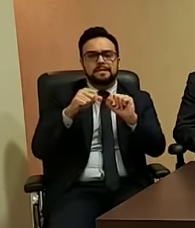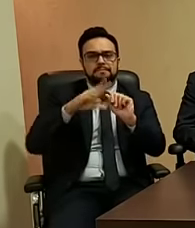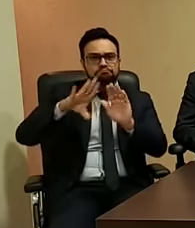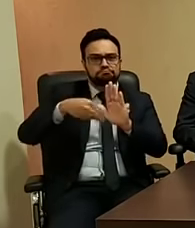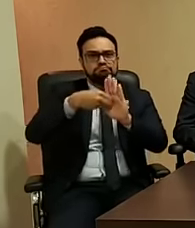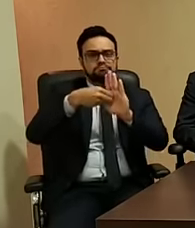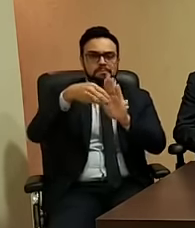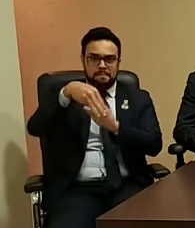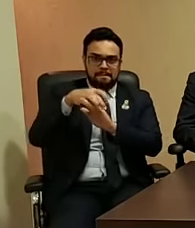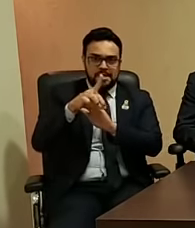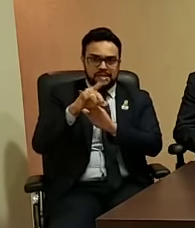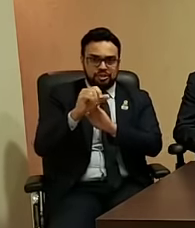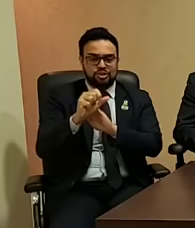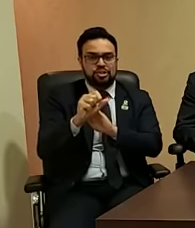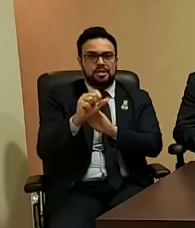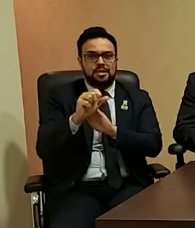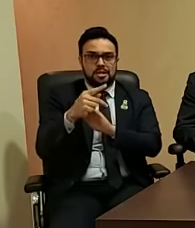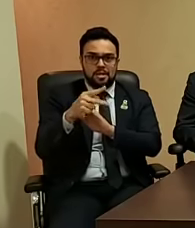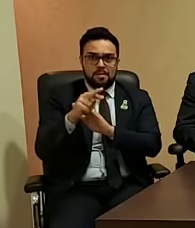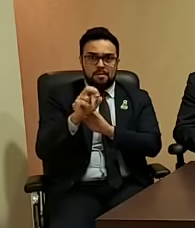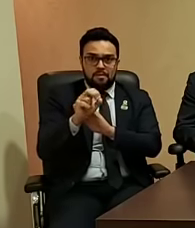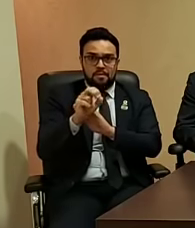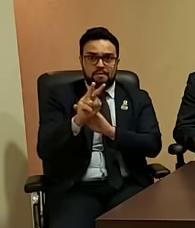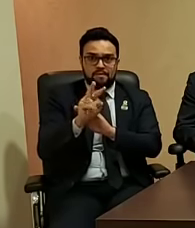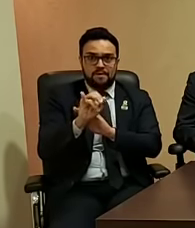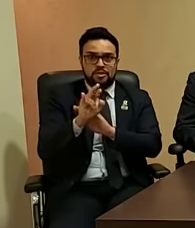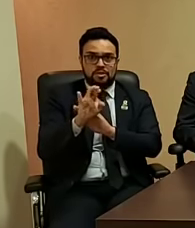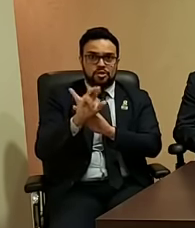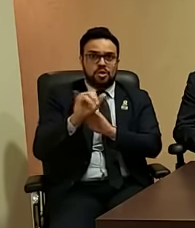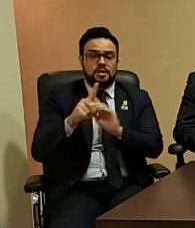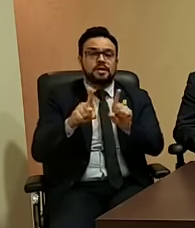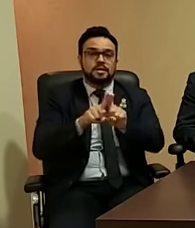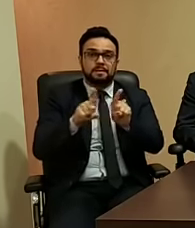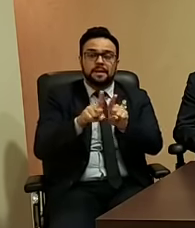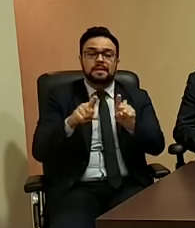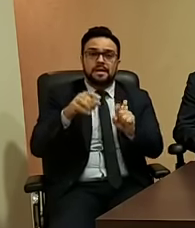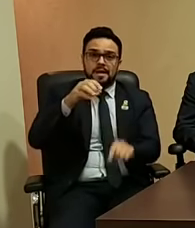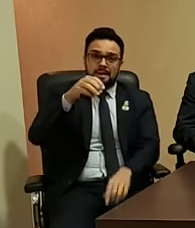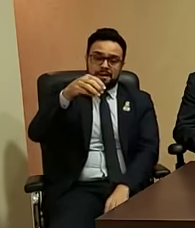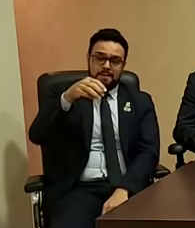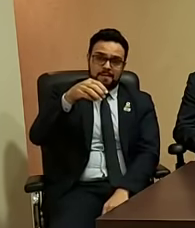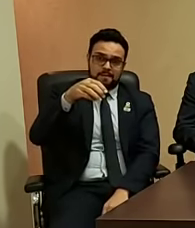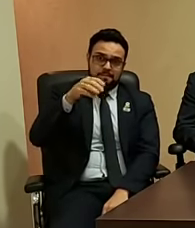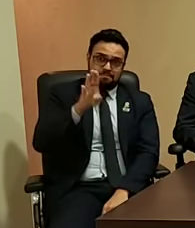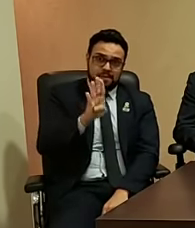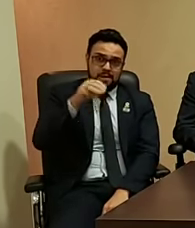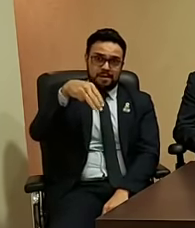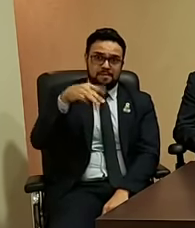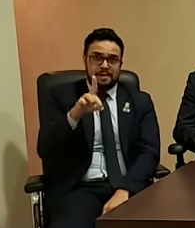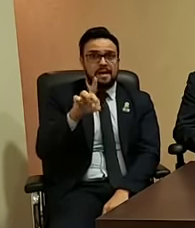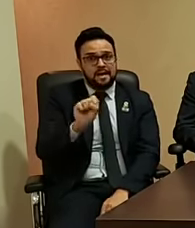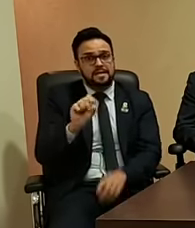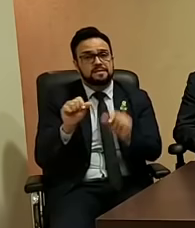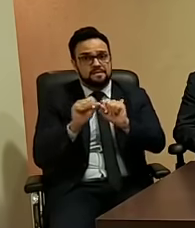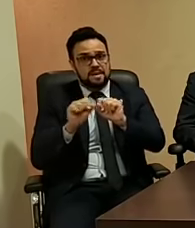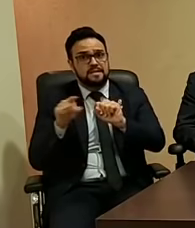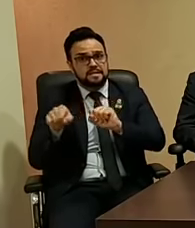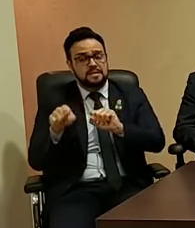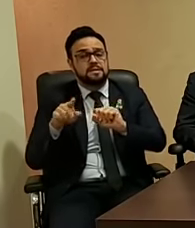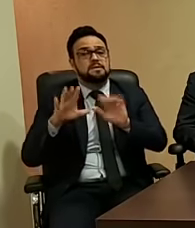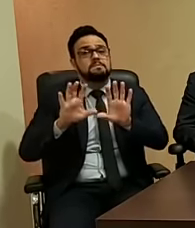projetos de leis, que acertava lá e depois o BNDES executava. Mas, então,